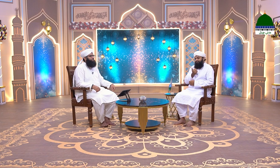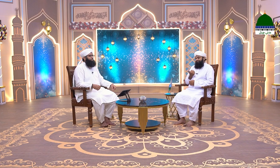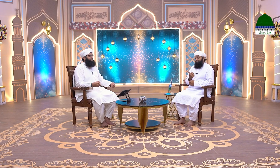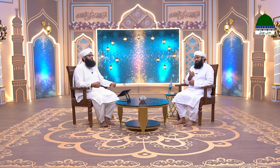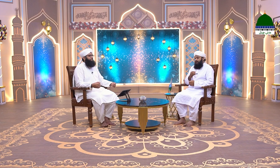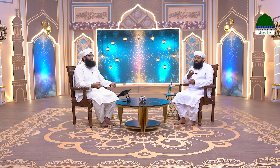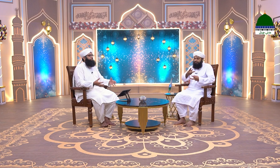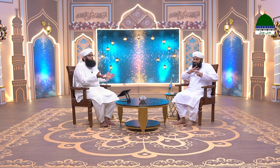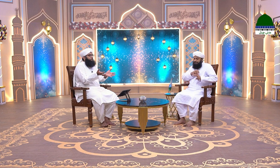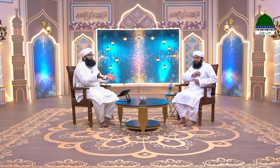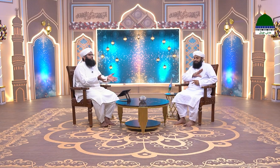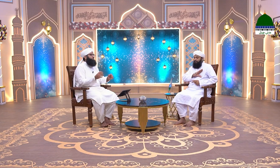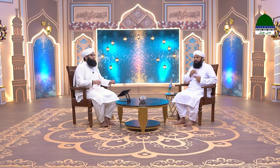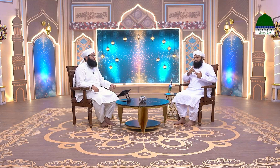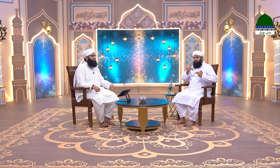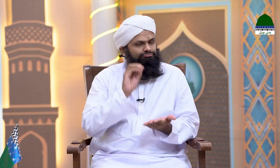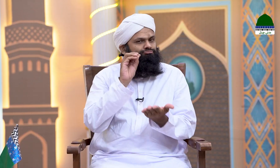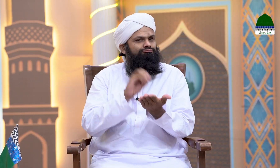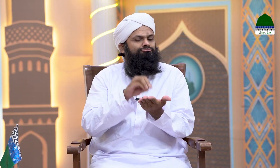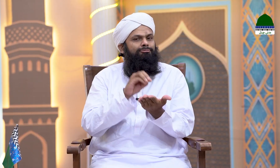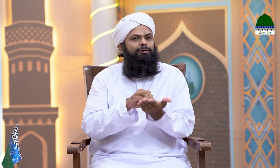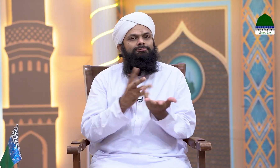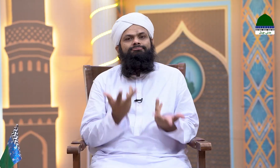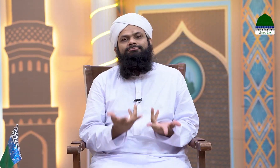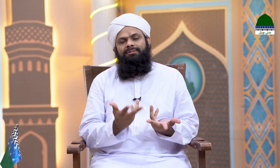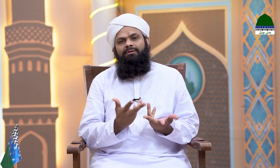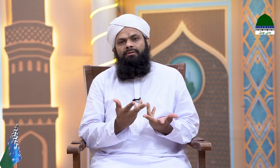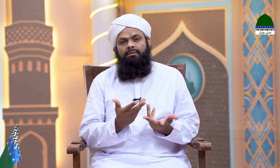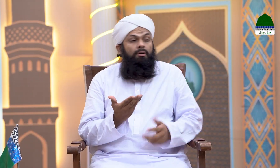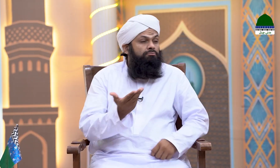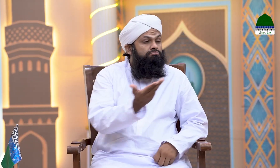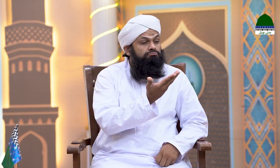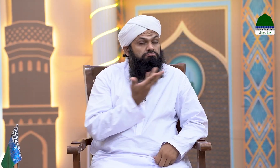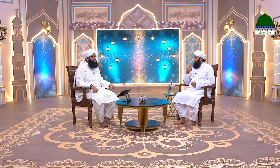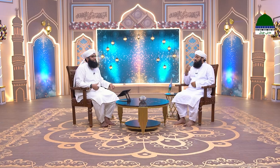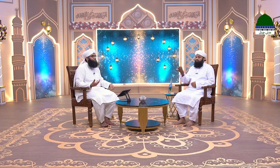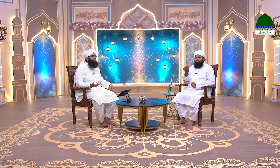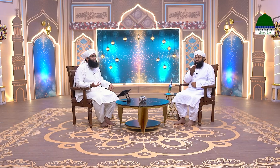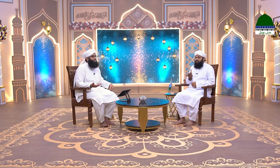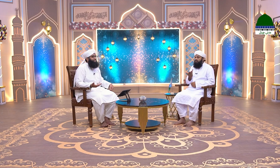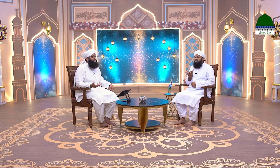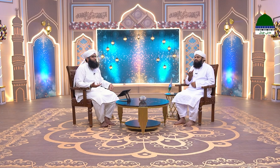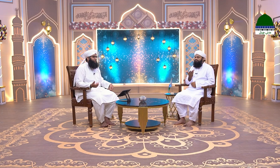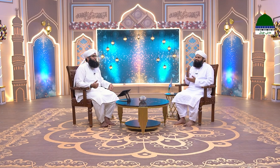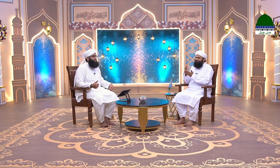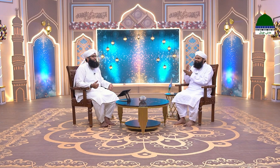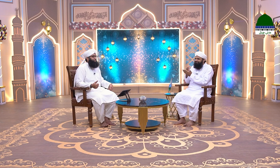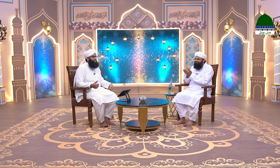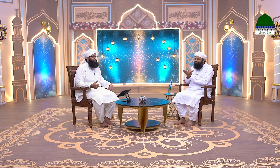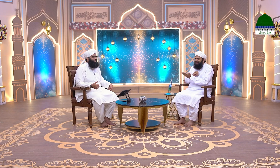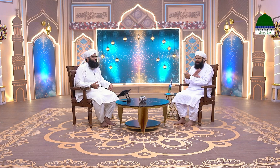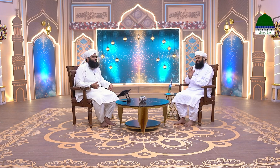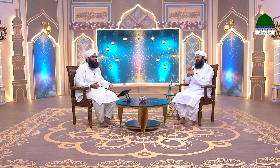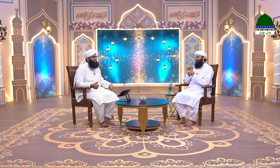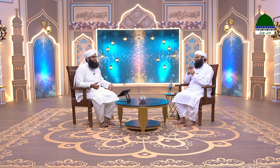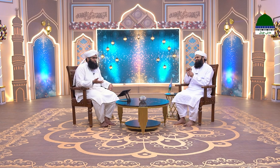پر یقین کریں کہ پورا ایک موضوع ہے۔ آج لوگ ہر دل عزیز بننے کے نسخے تلاش کرتے ہیں، لیکن اس کے لیے عمل بھی تو کرنا پڑے گا